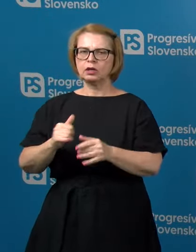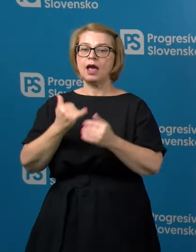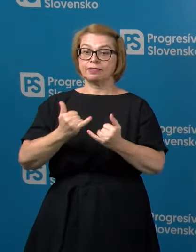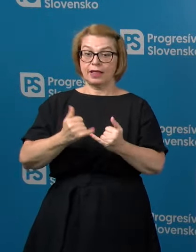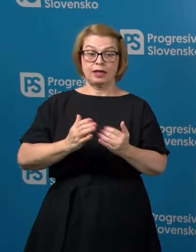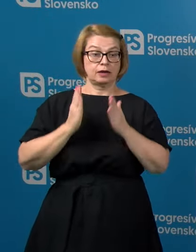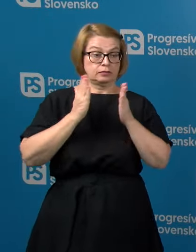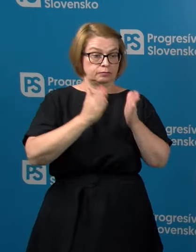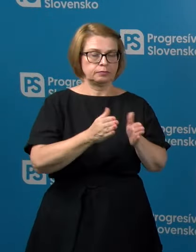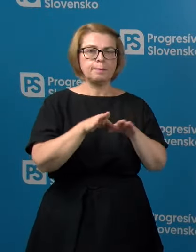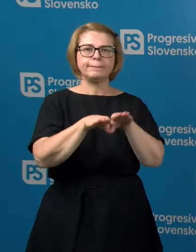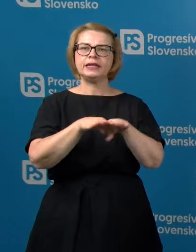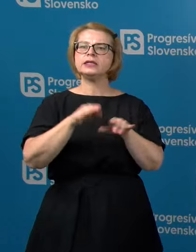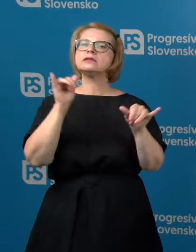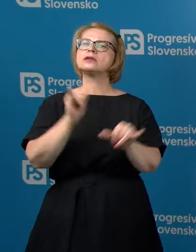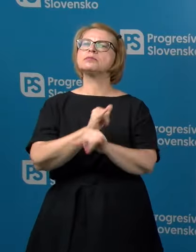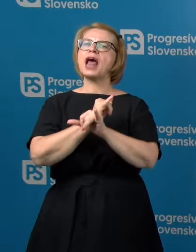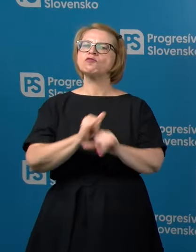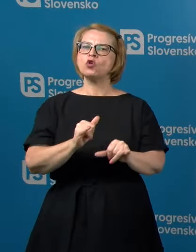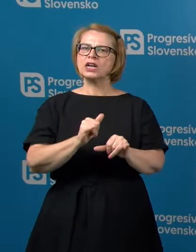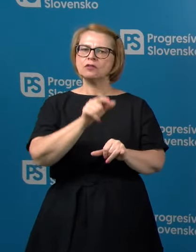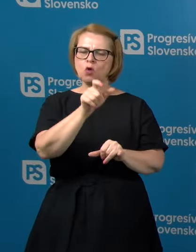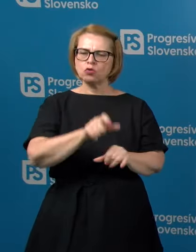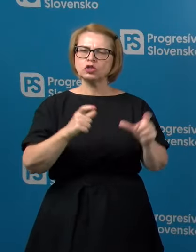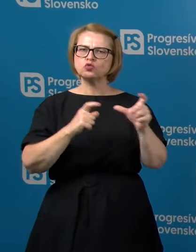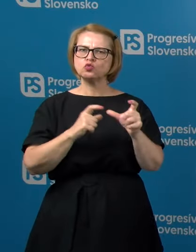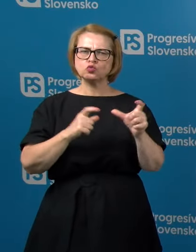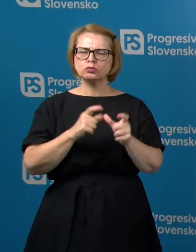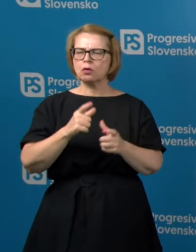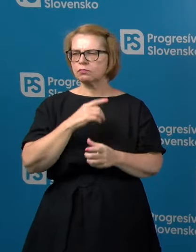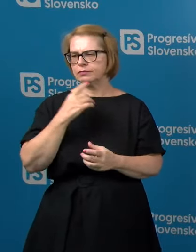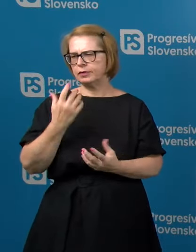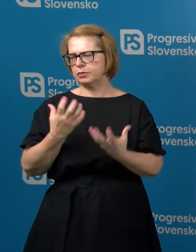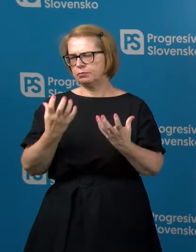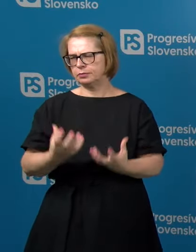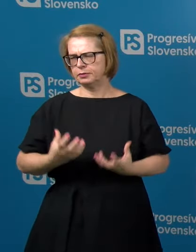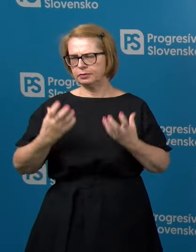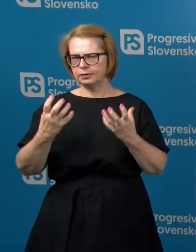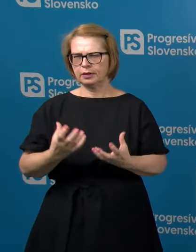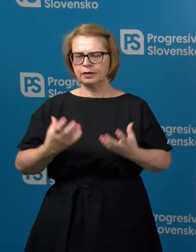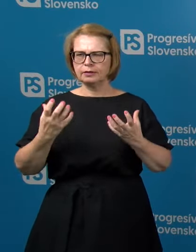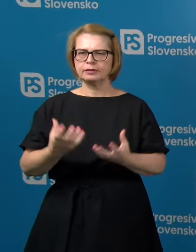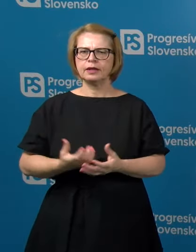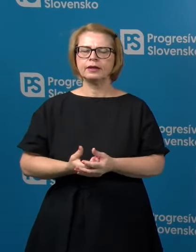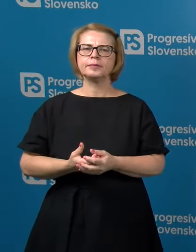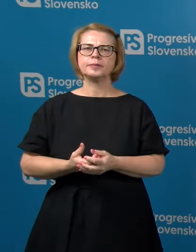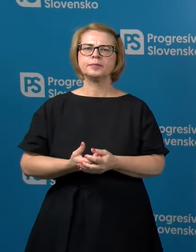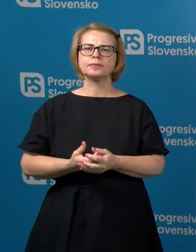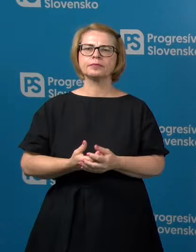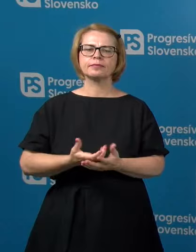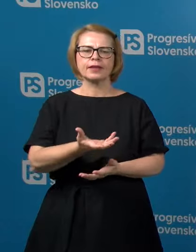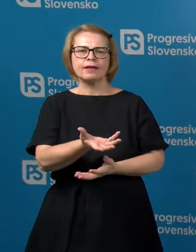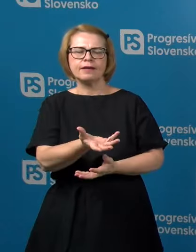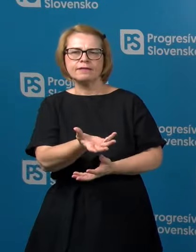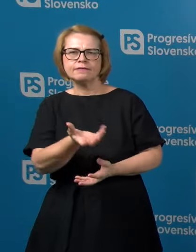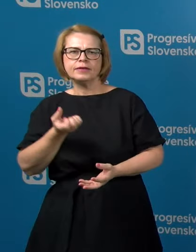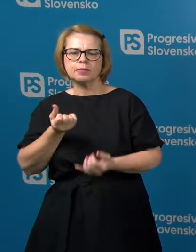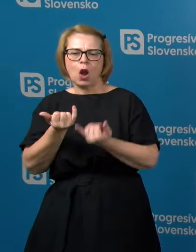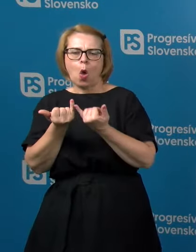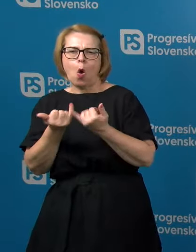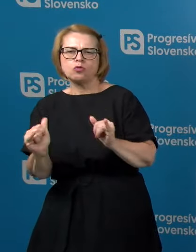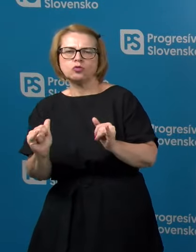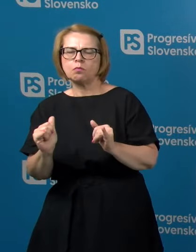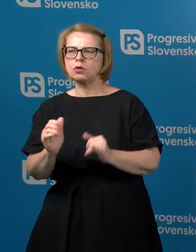Suskovi, ktorý naprosto brutálnym, bezprecedentným spôsobom v podstate vytiahol smeráckeho človeka z